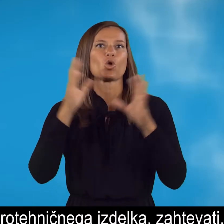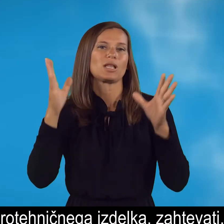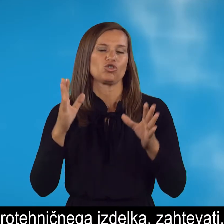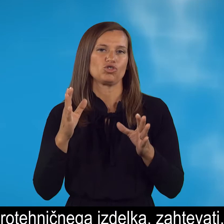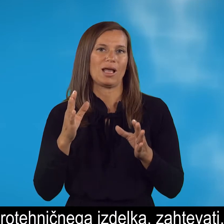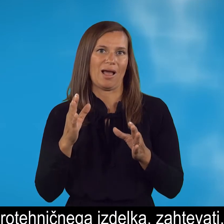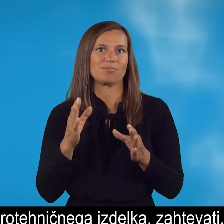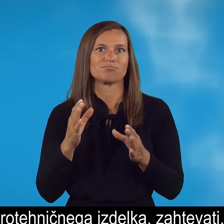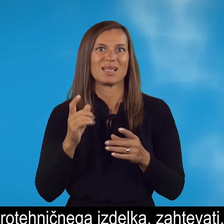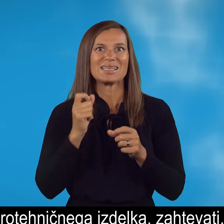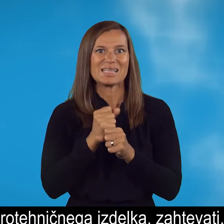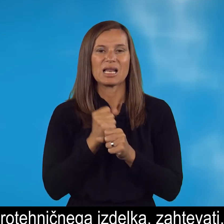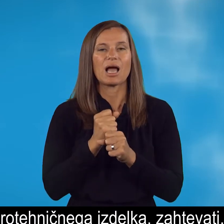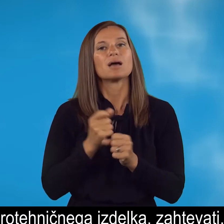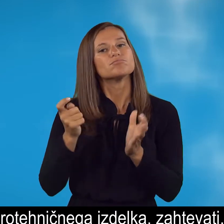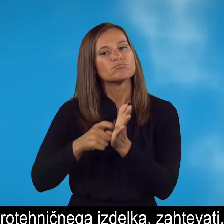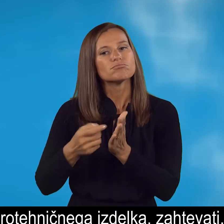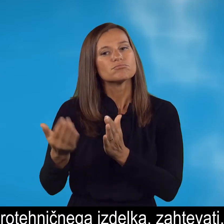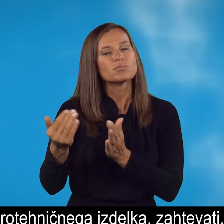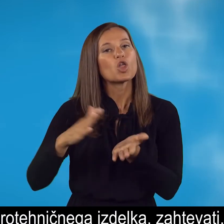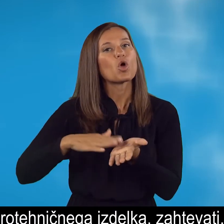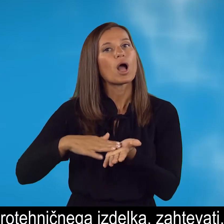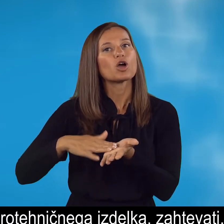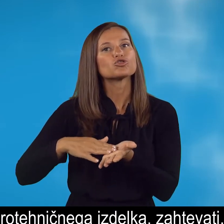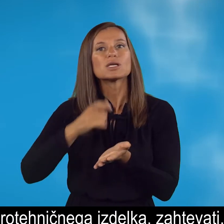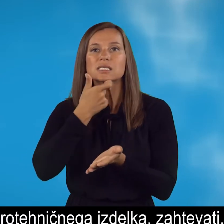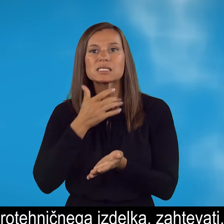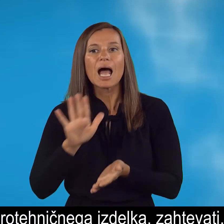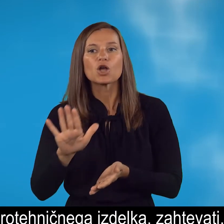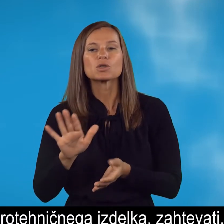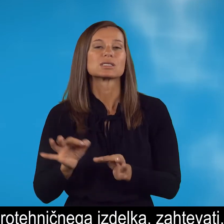izdelka, zahtevati, da dokaže svojo starost z javno listino.